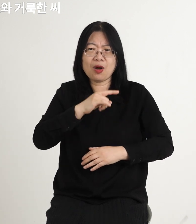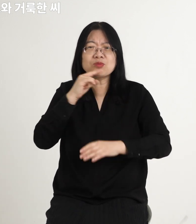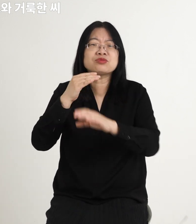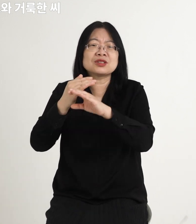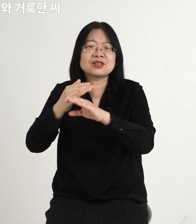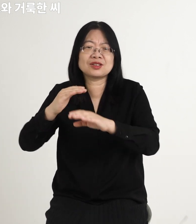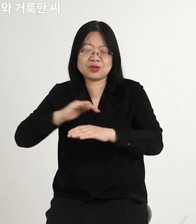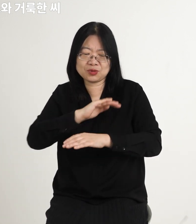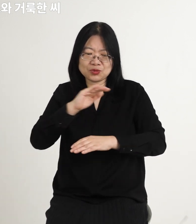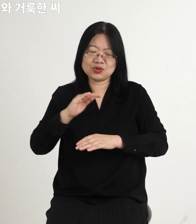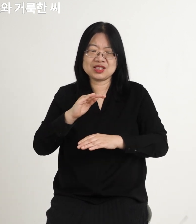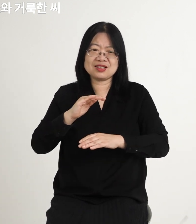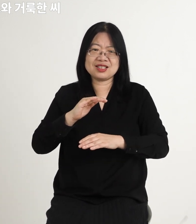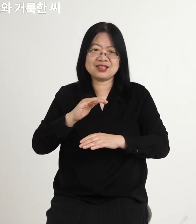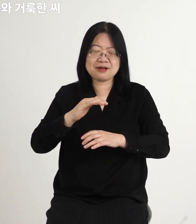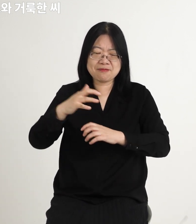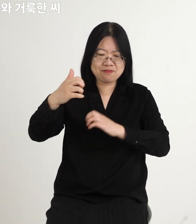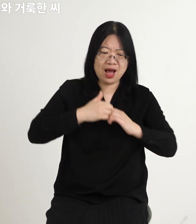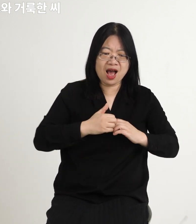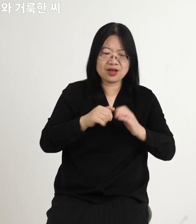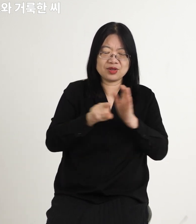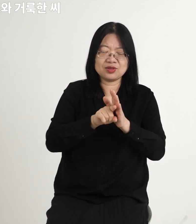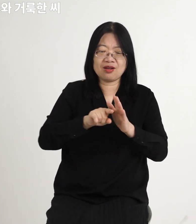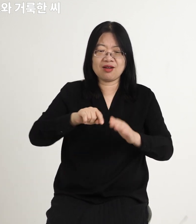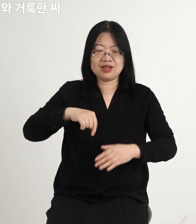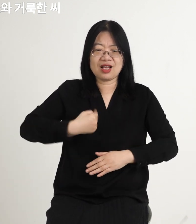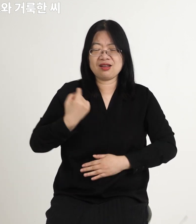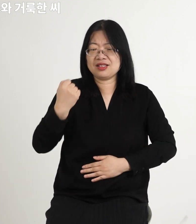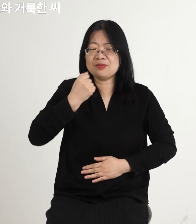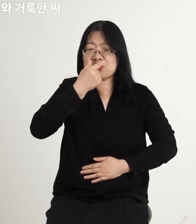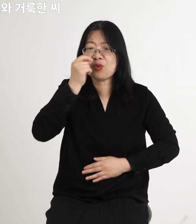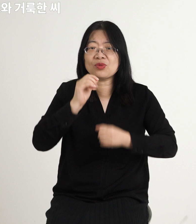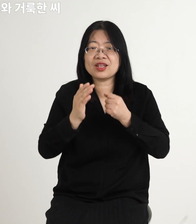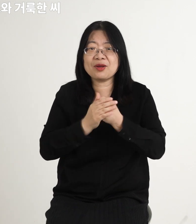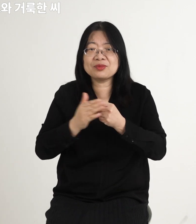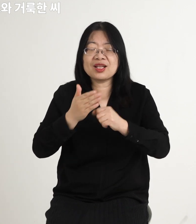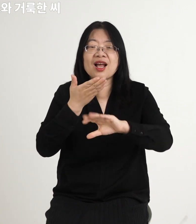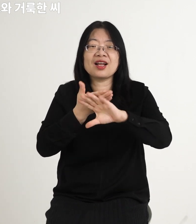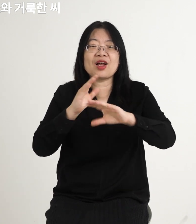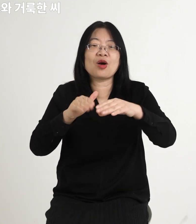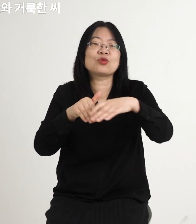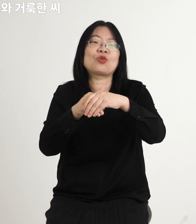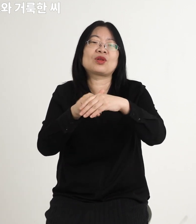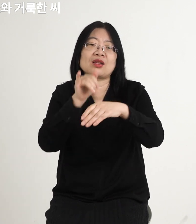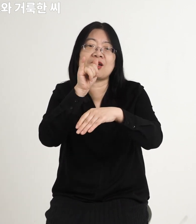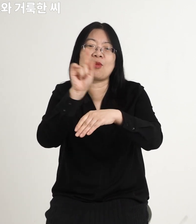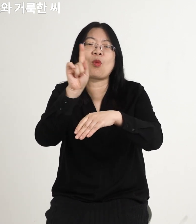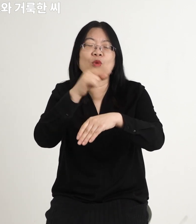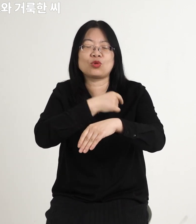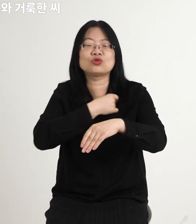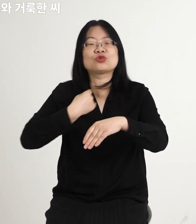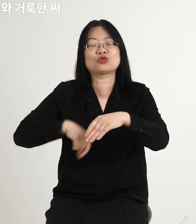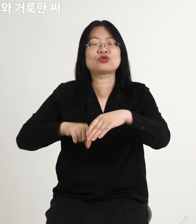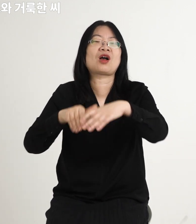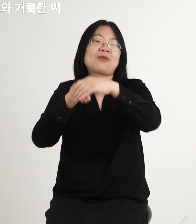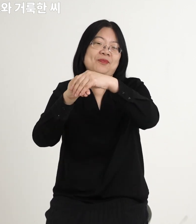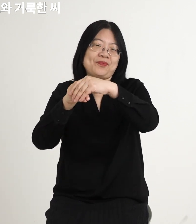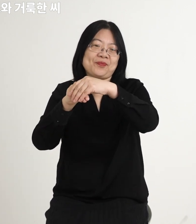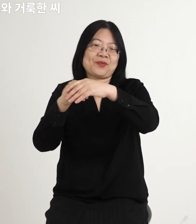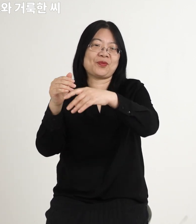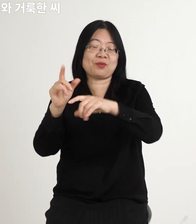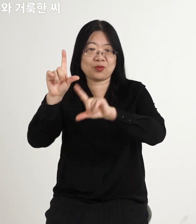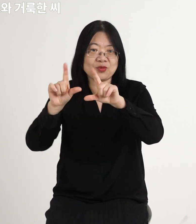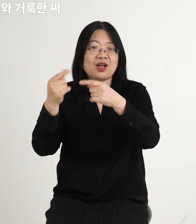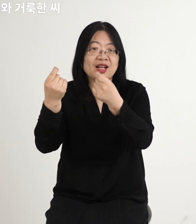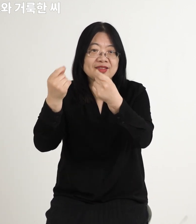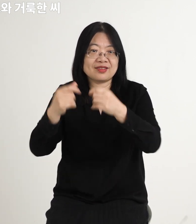자기들 힘으로만은 역부족일 수 있으니까 어디하고 손을 잡은 거예요? 중국하고